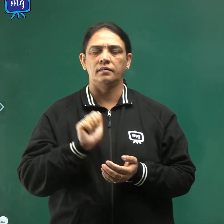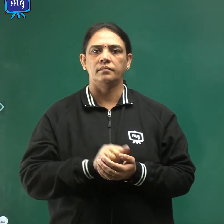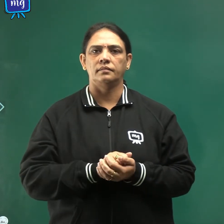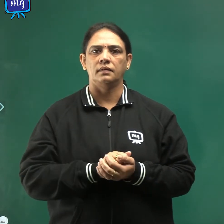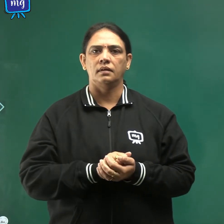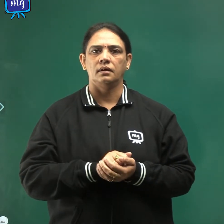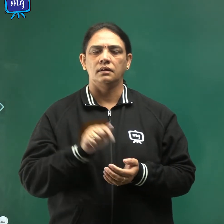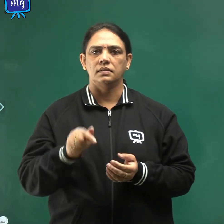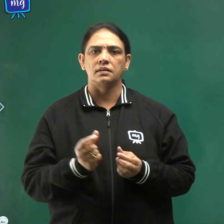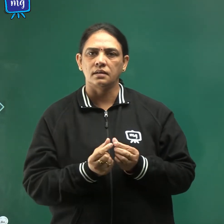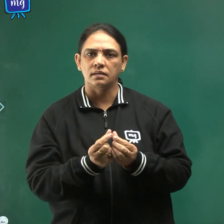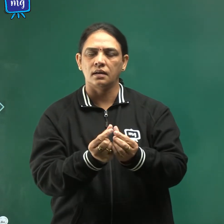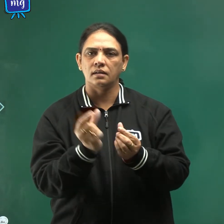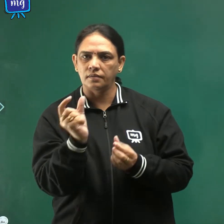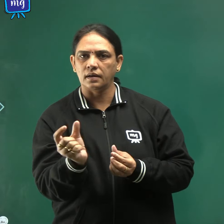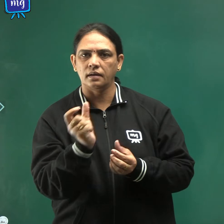जिसका संगत वर्ग